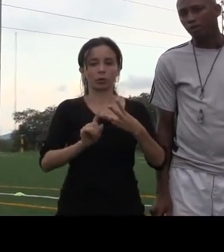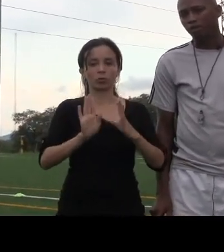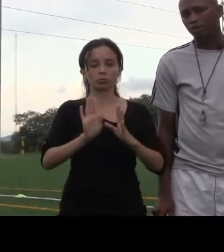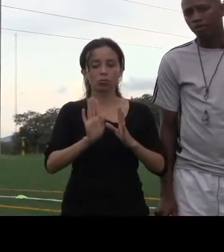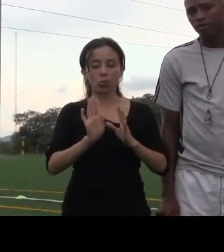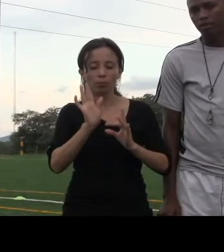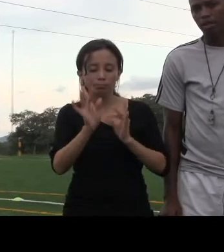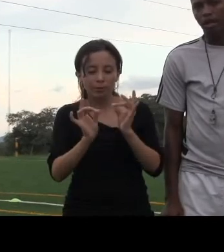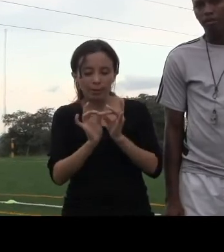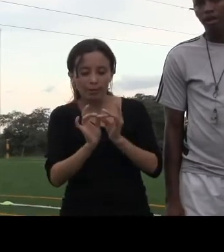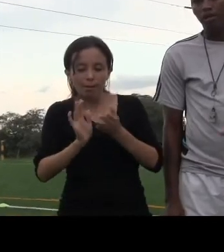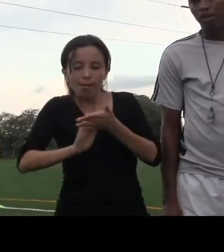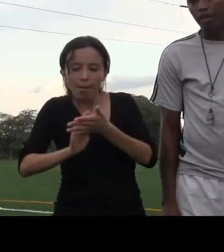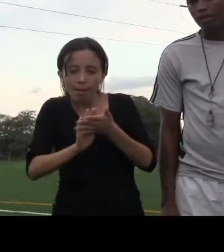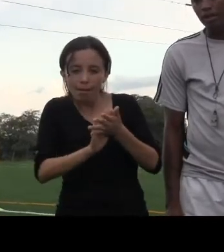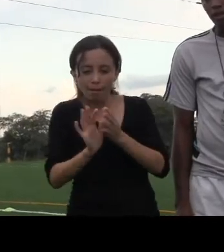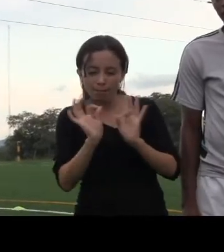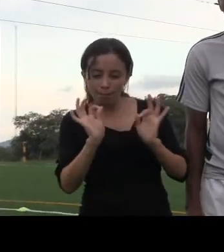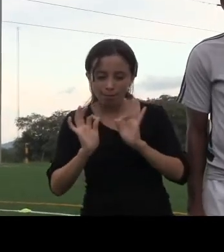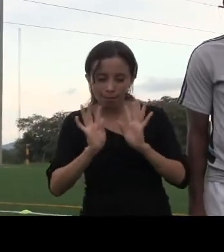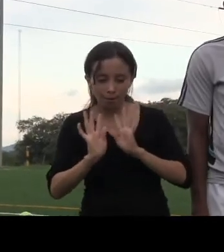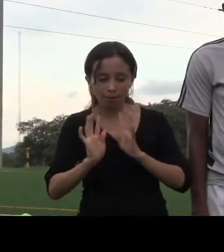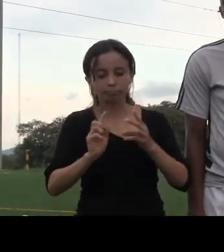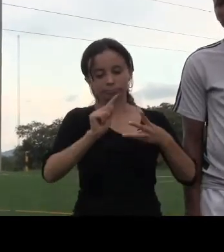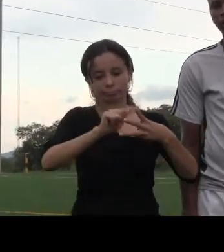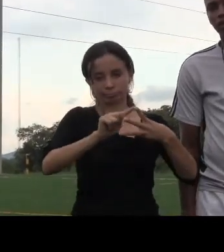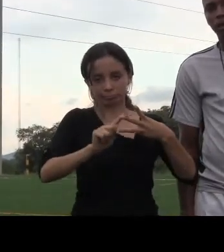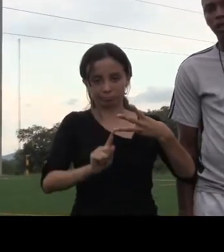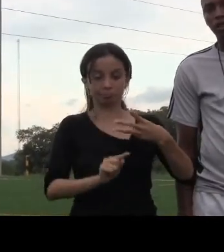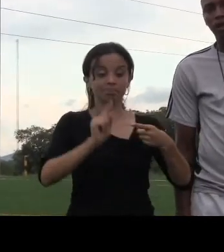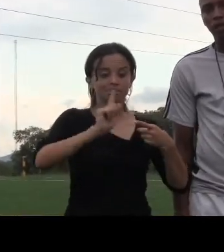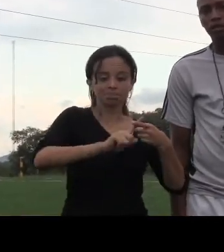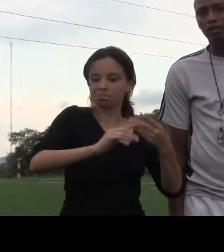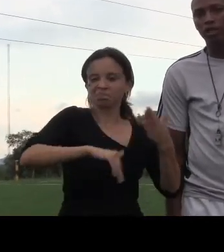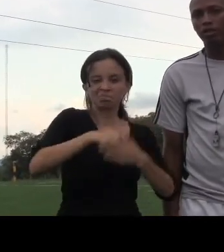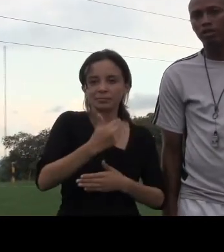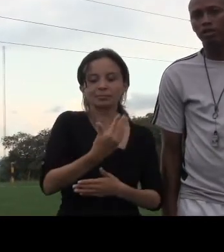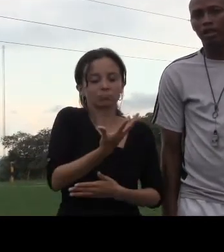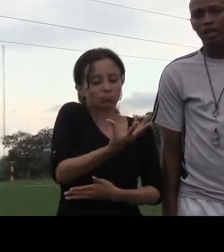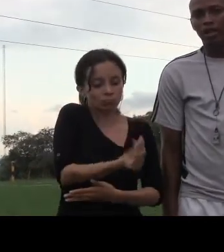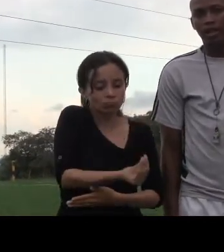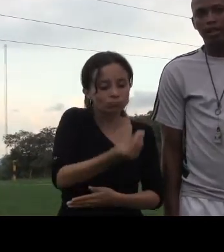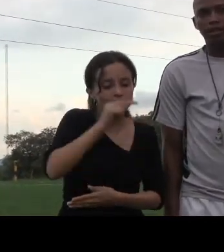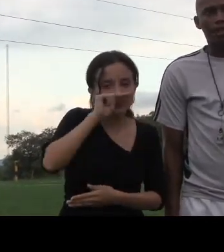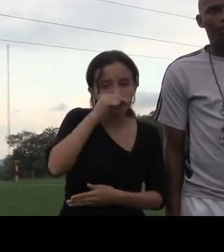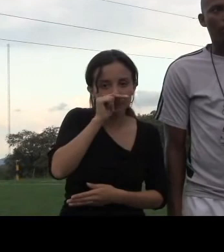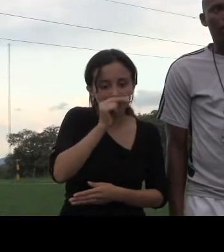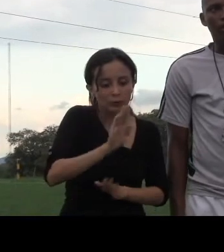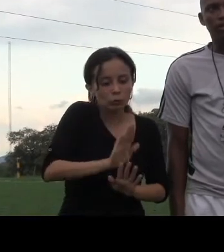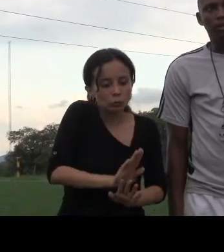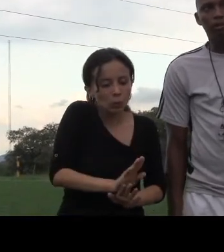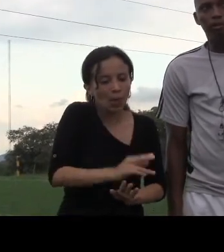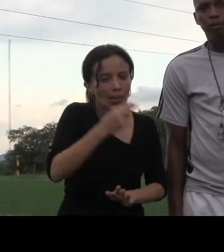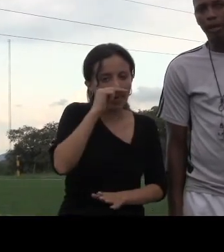perfeccionamiento. Sí, la vamos a dividir así. En la fase de iniciación vamos a trabajar con los niños, semilleros,